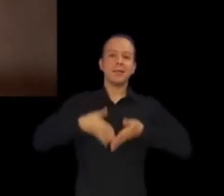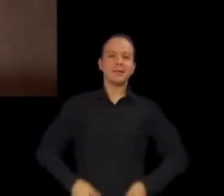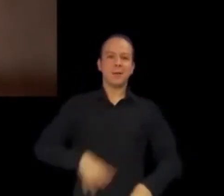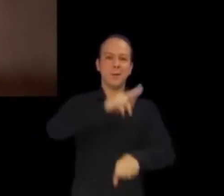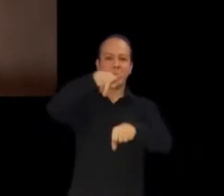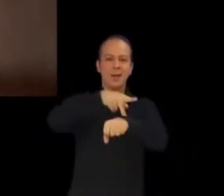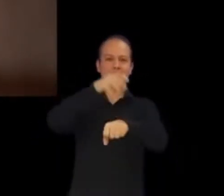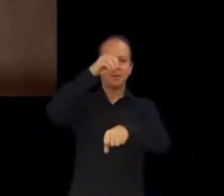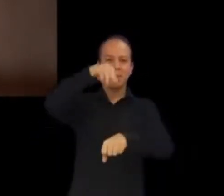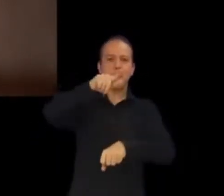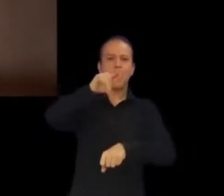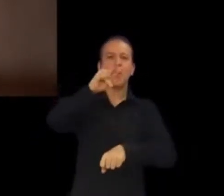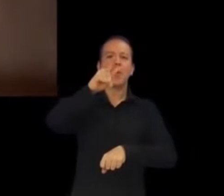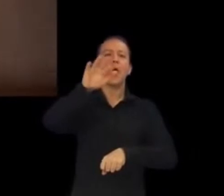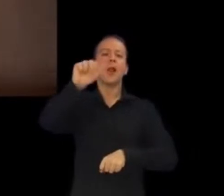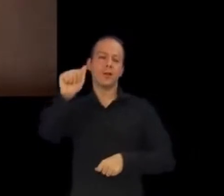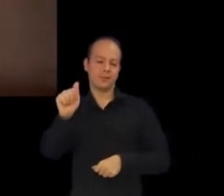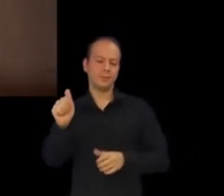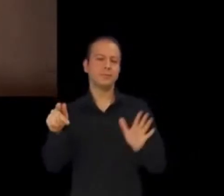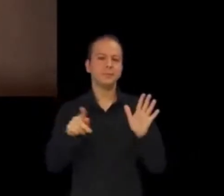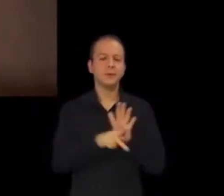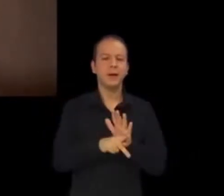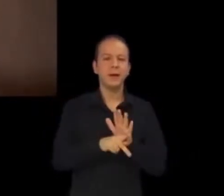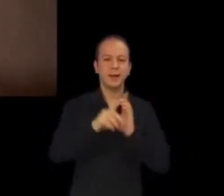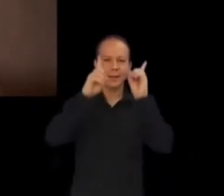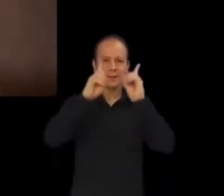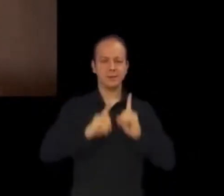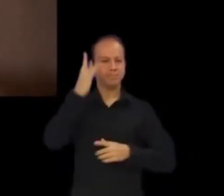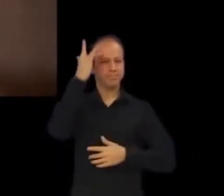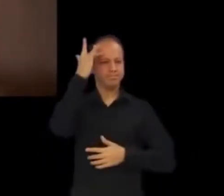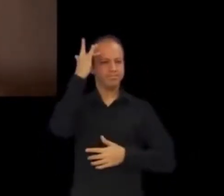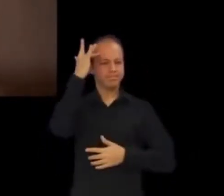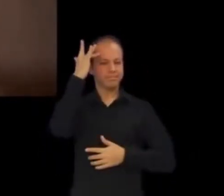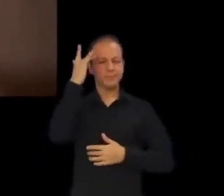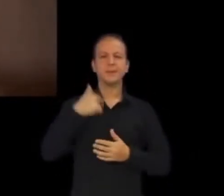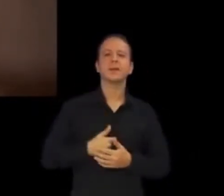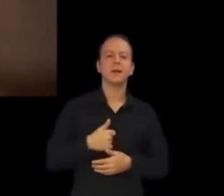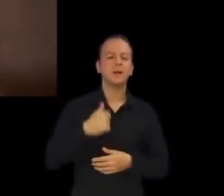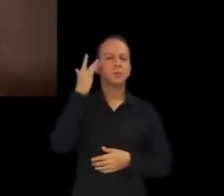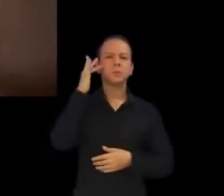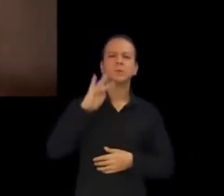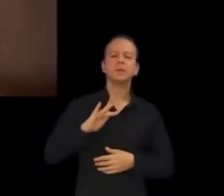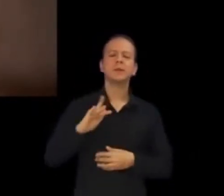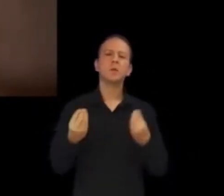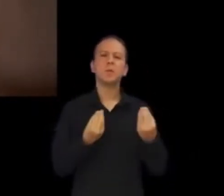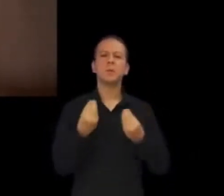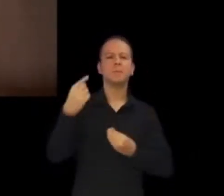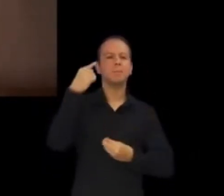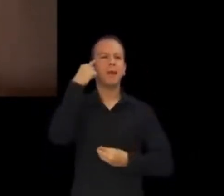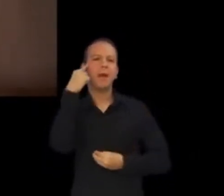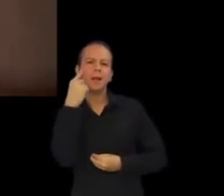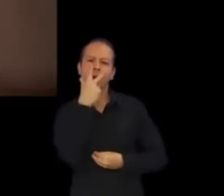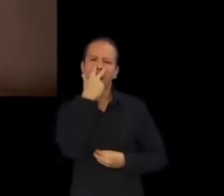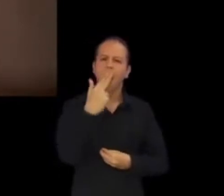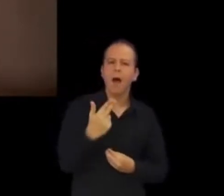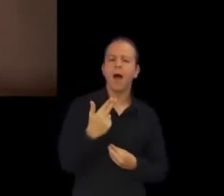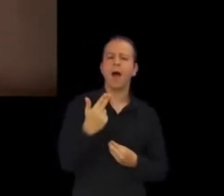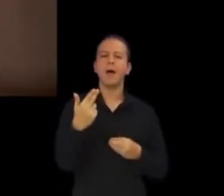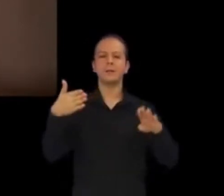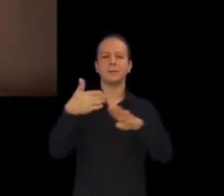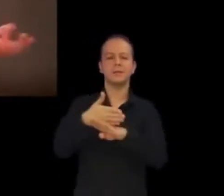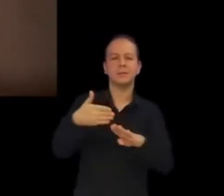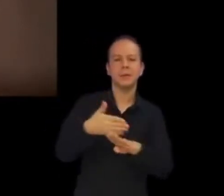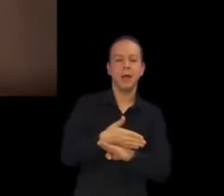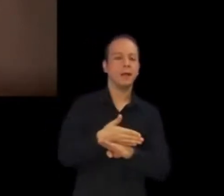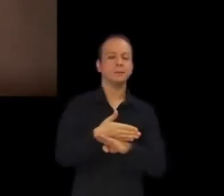E mongóis vêm da Mongólia. Deficiente intelectual, meu... Xavier, eu não sei, assim, como é que ele pensa, o que ele tá